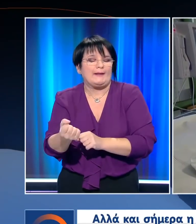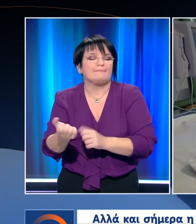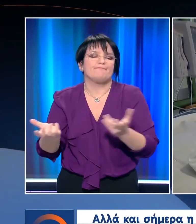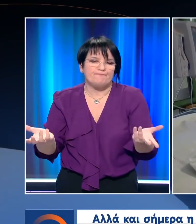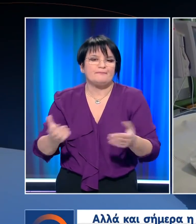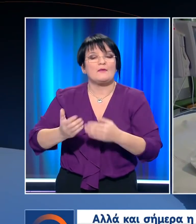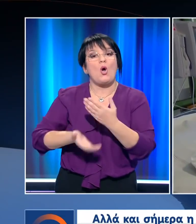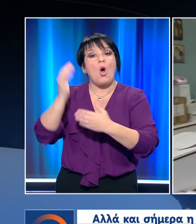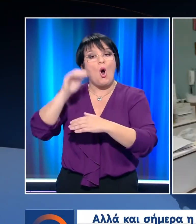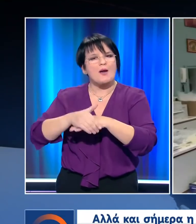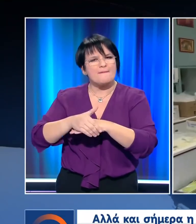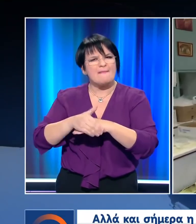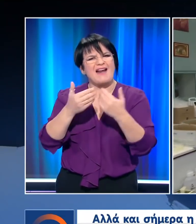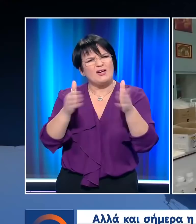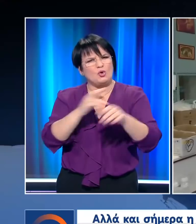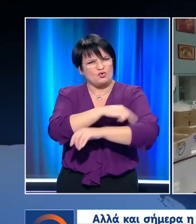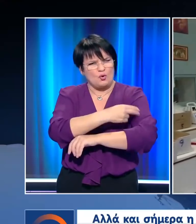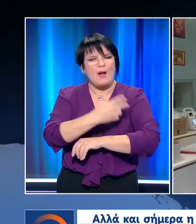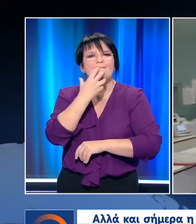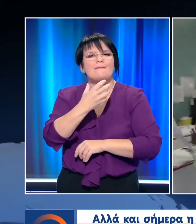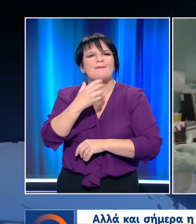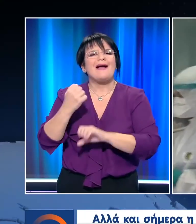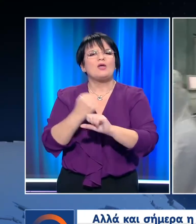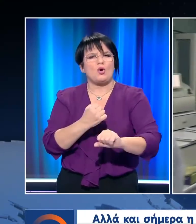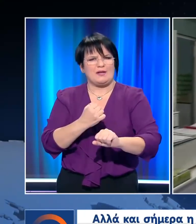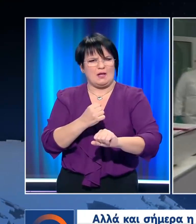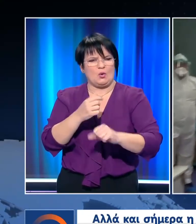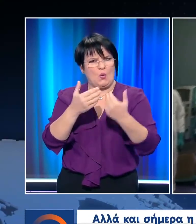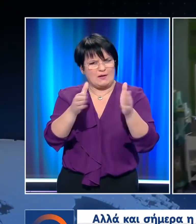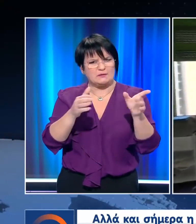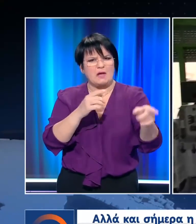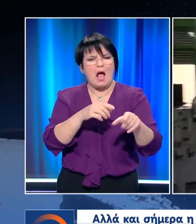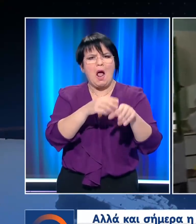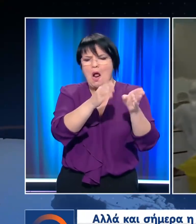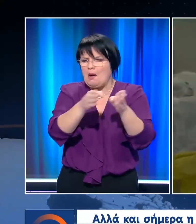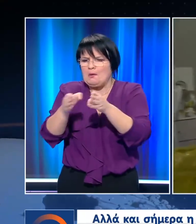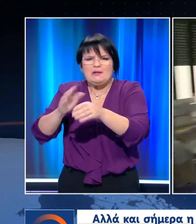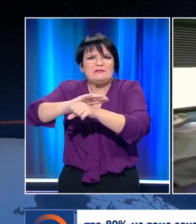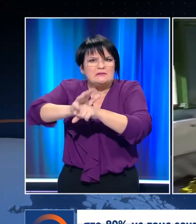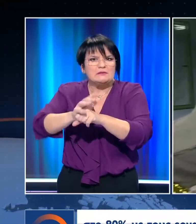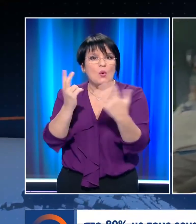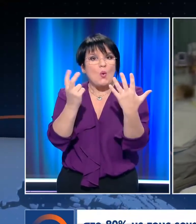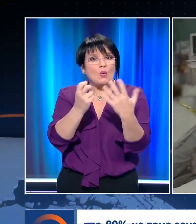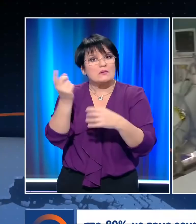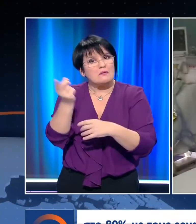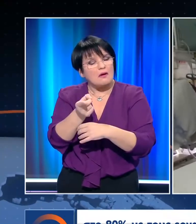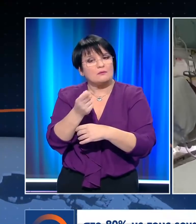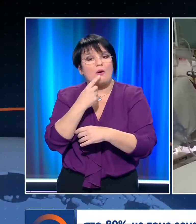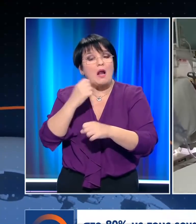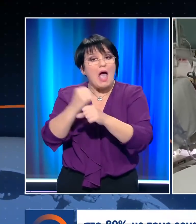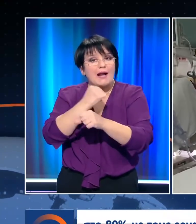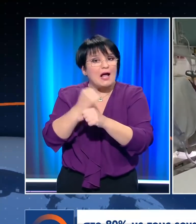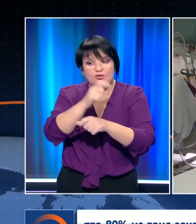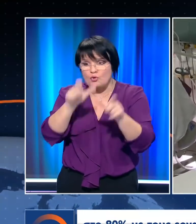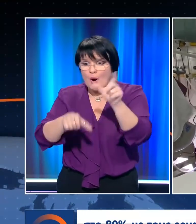σήμερα η εφημερία στο Παπαγεωργίου άρχισε με γεμάτα κρεβάτια στις ΜΕΘ COVID, ενώ και στις απλές κλίνες η πληρότητα φτάνει στο 80% με τους